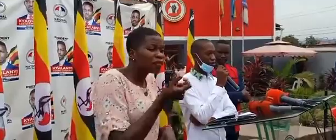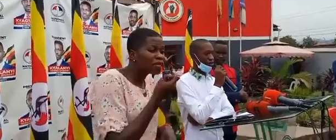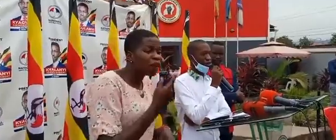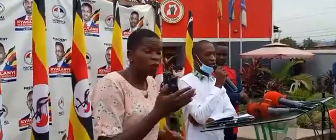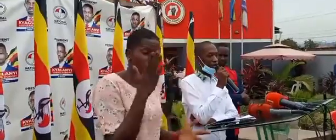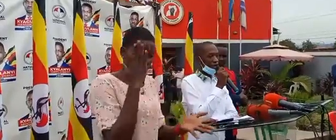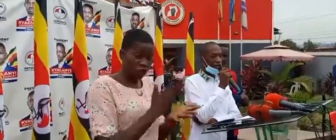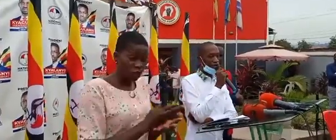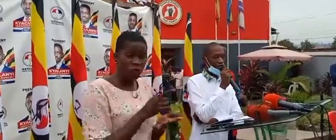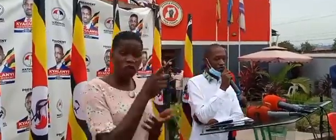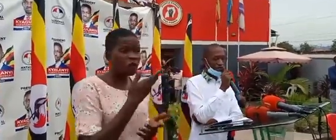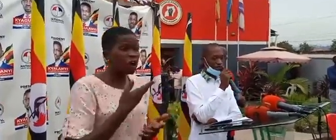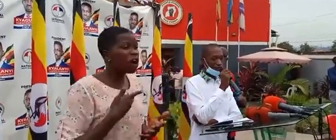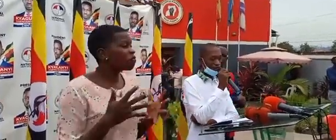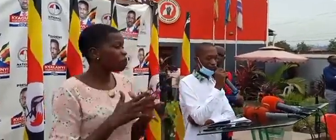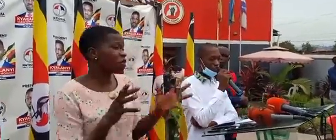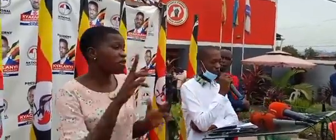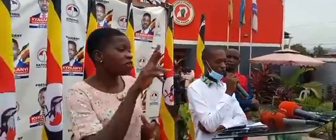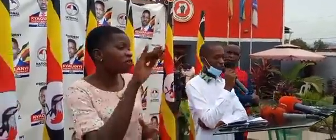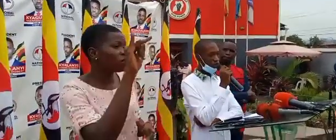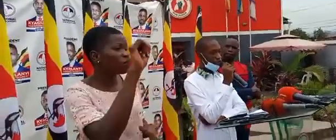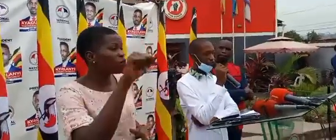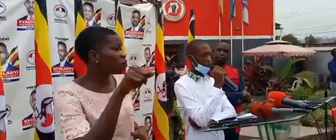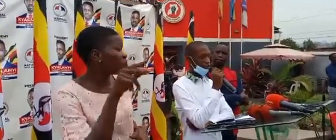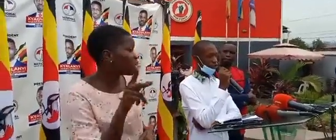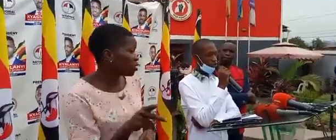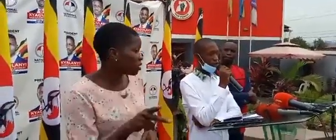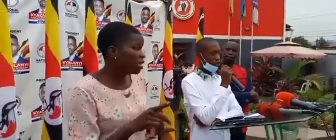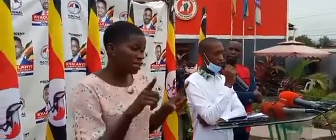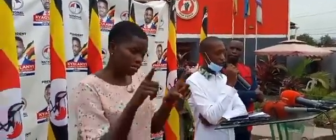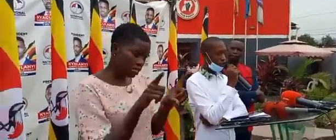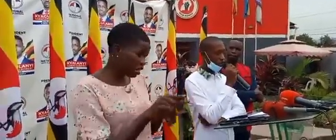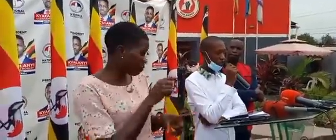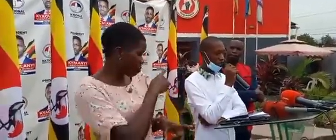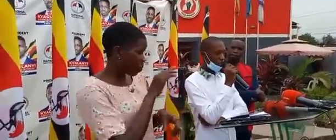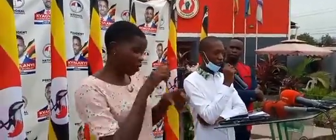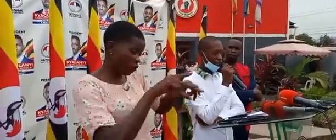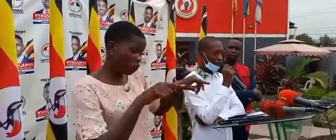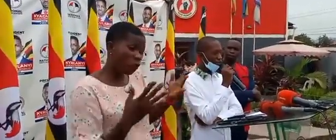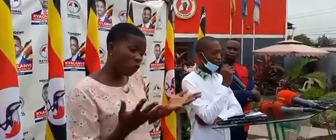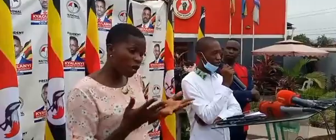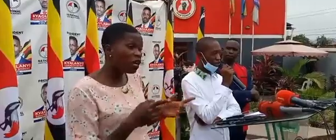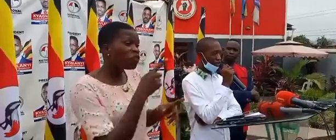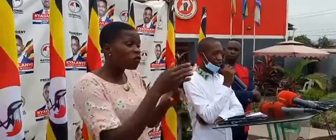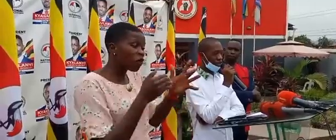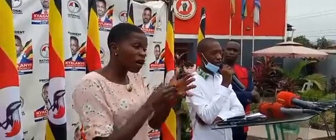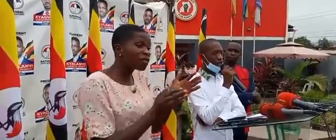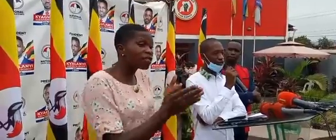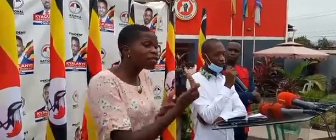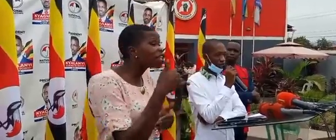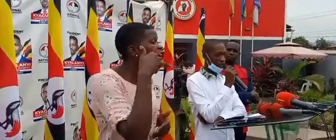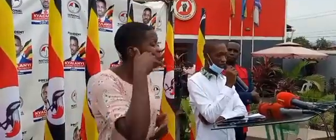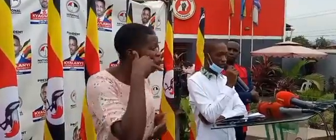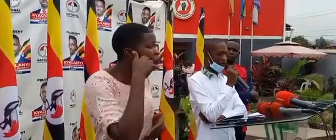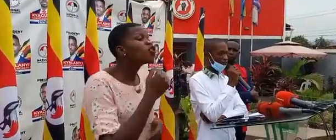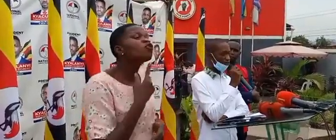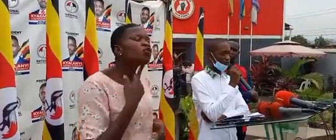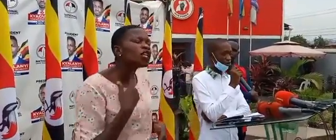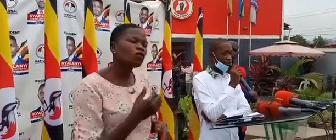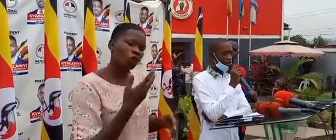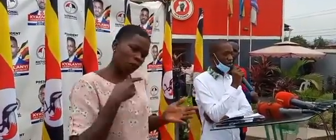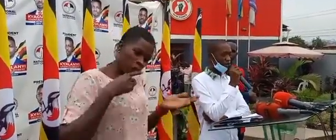amanyi nechi ala fiwodia fejetwali mu go kwa accessing esimu kikweta gisa emitwali